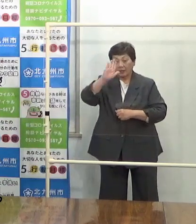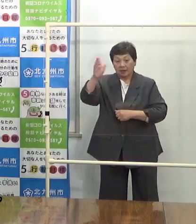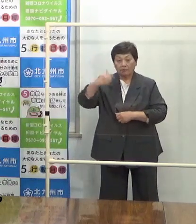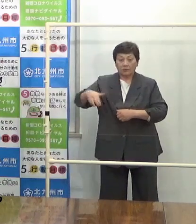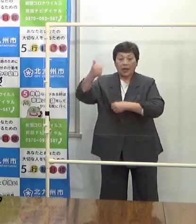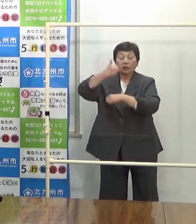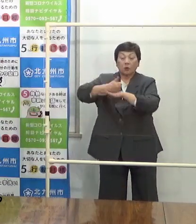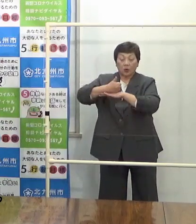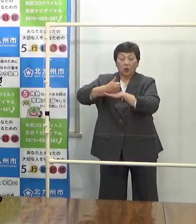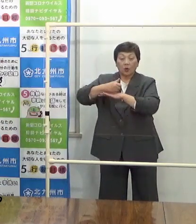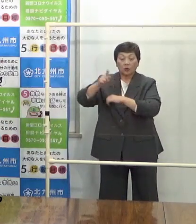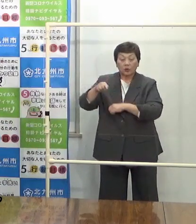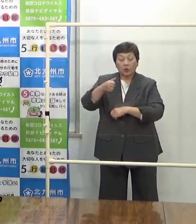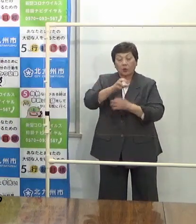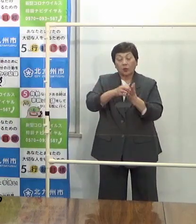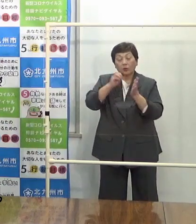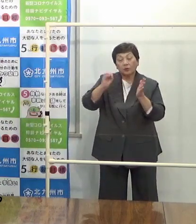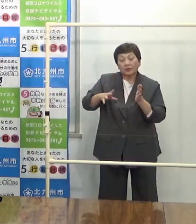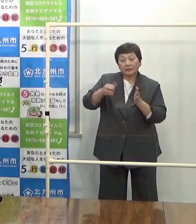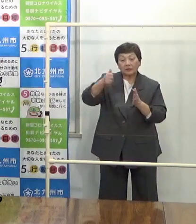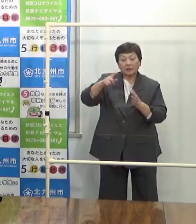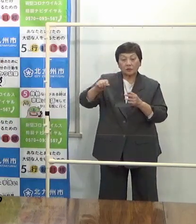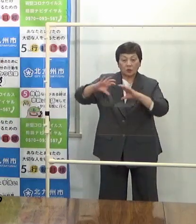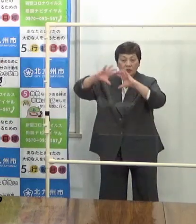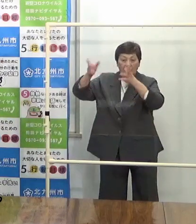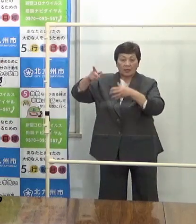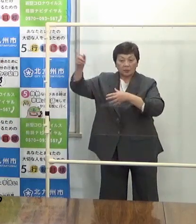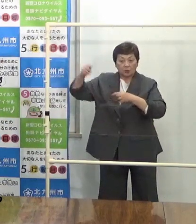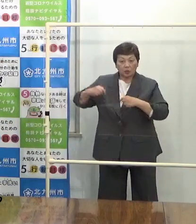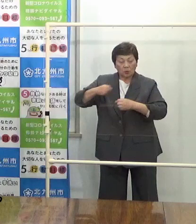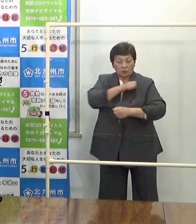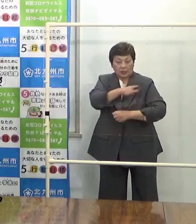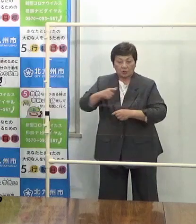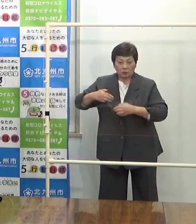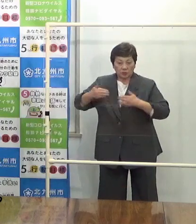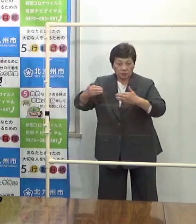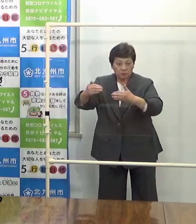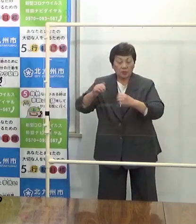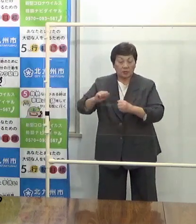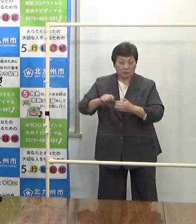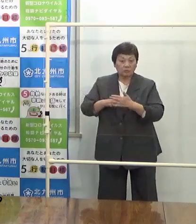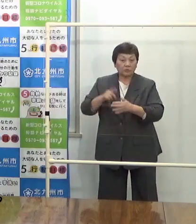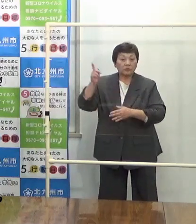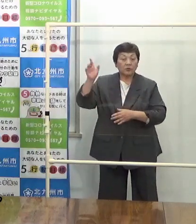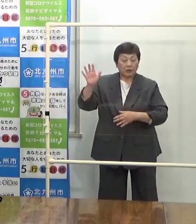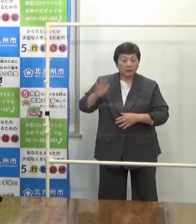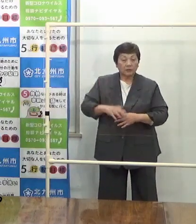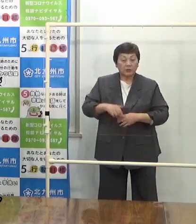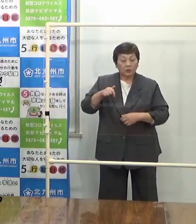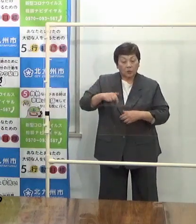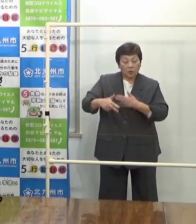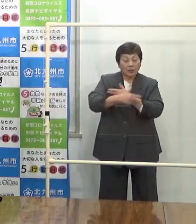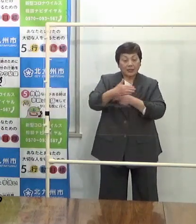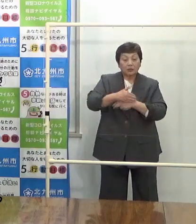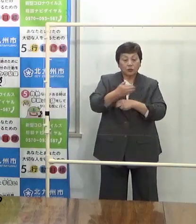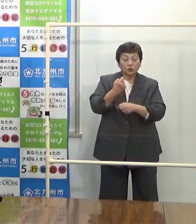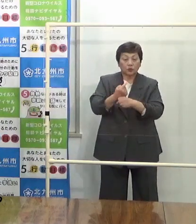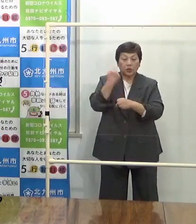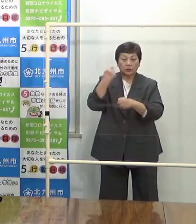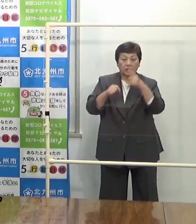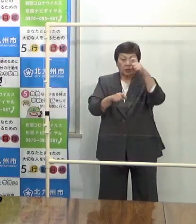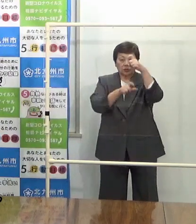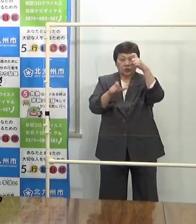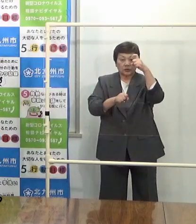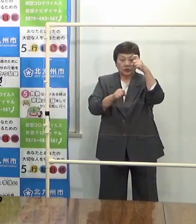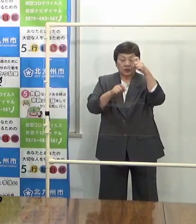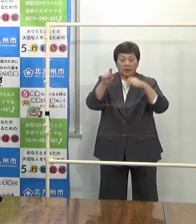し、脱炭素の動きが世界的にも一層加速しております。こうした中、北九州市も昨年10月ゼ